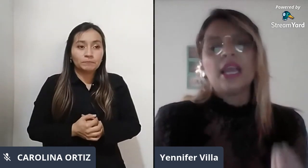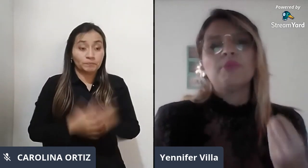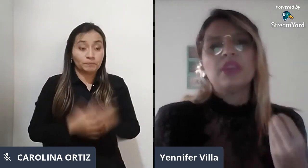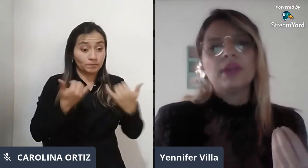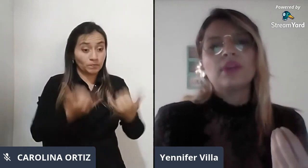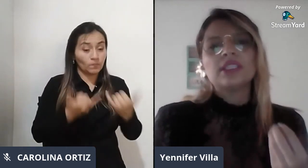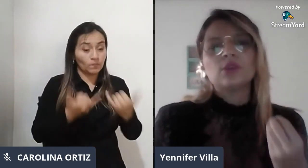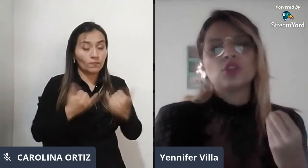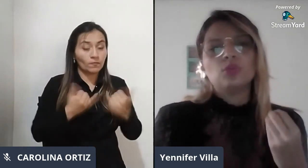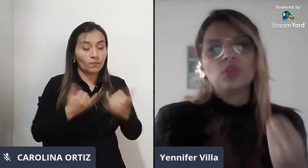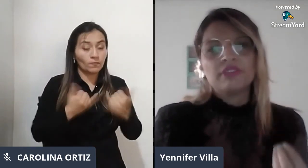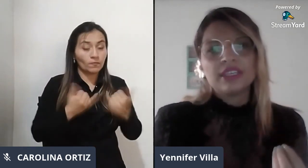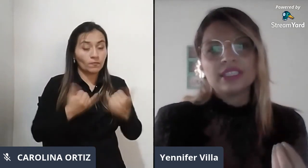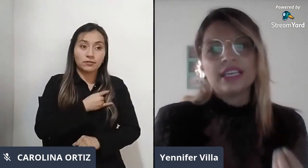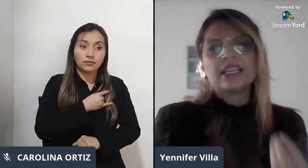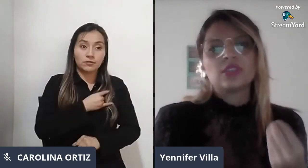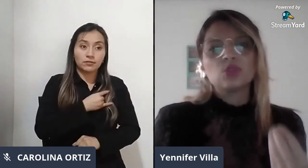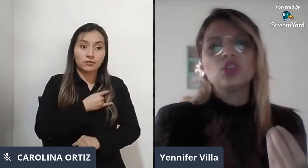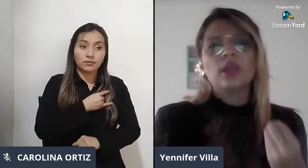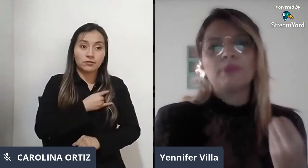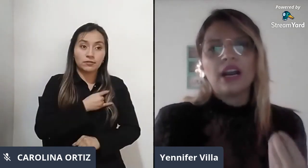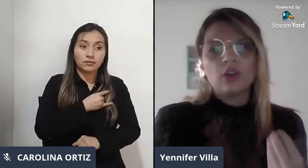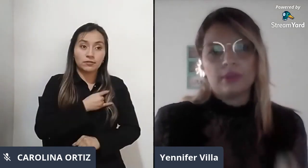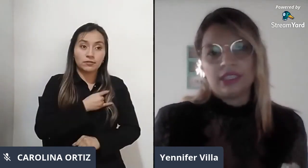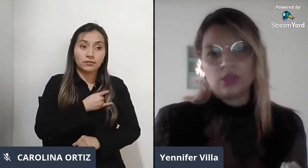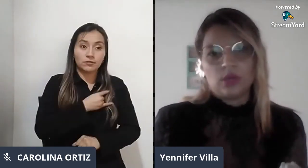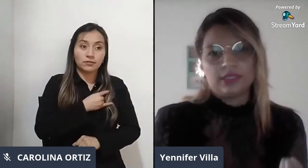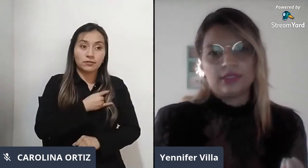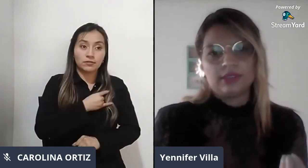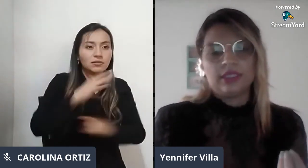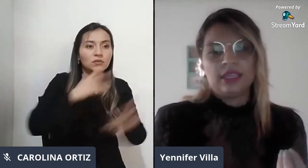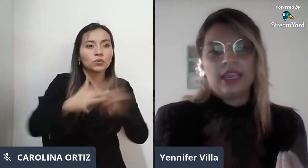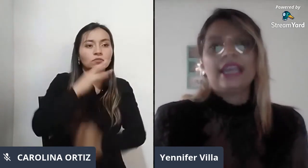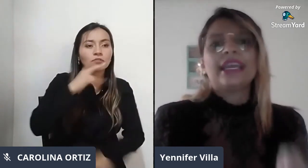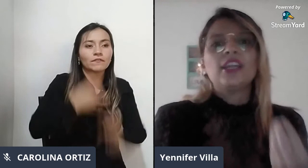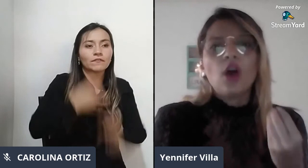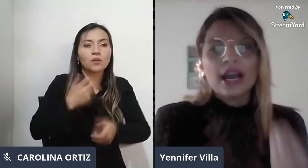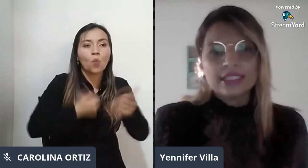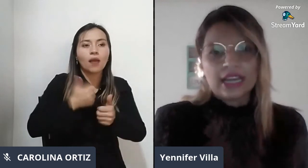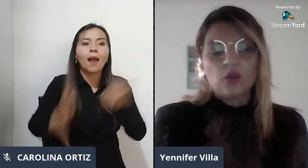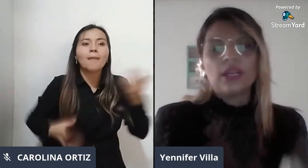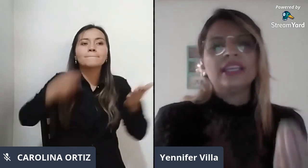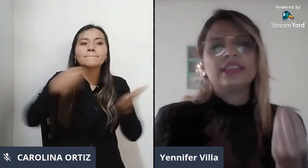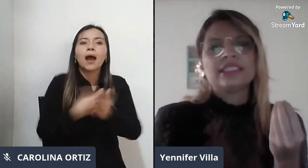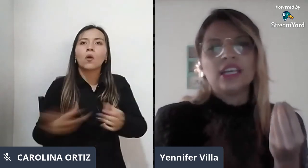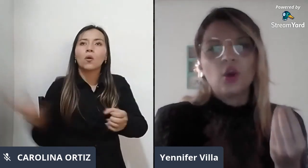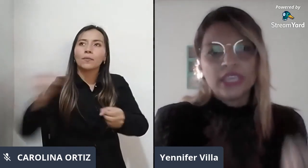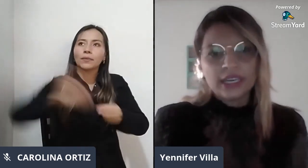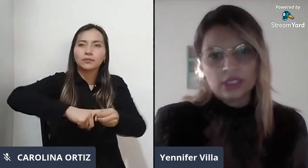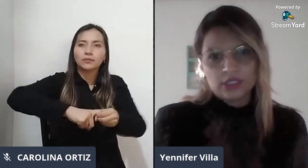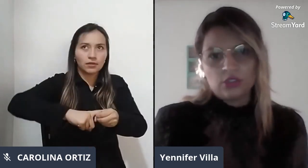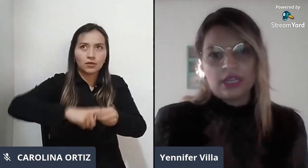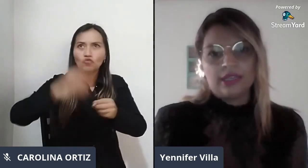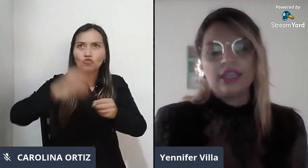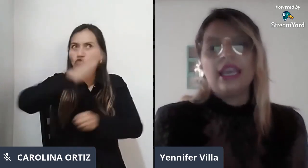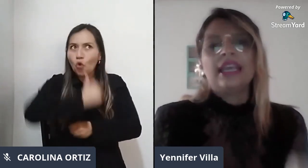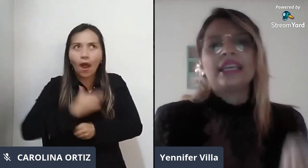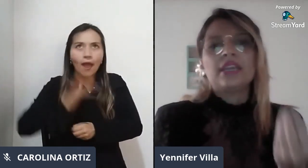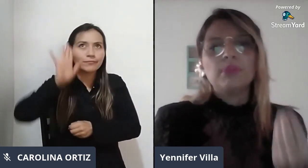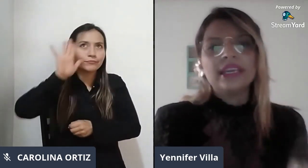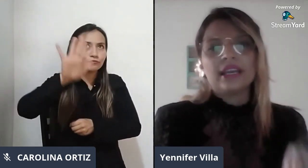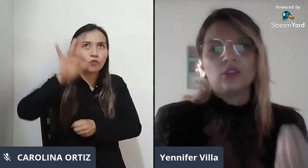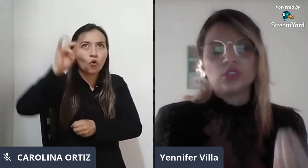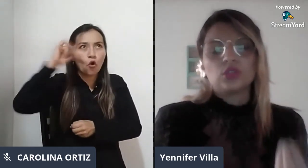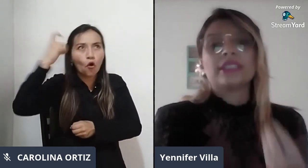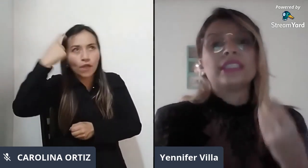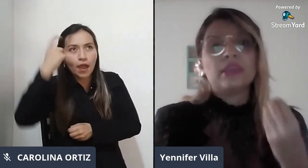públicas viven una situación muy difícil y es el asunto del pago de matrículas. Que no haya una directriz del gobierno nacional